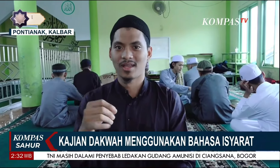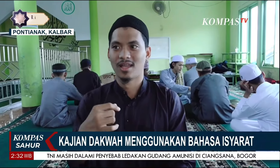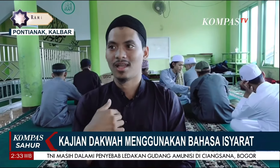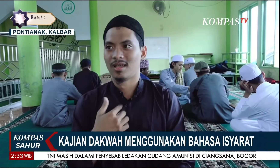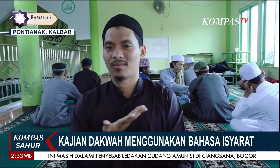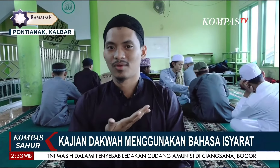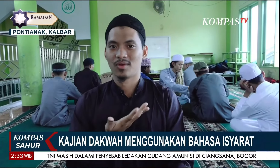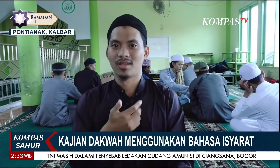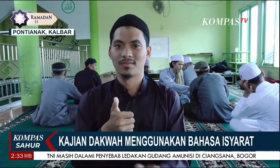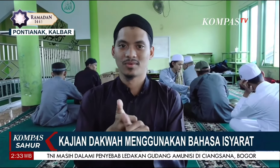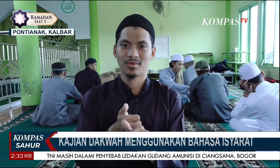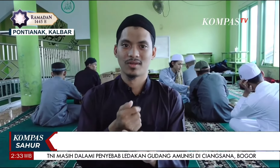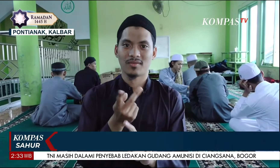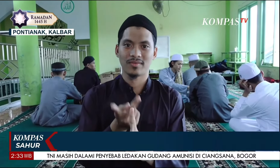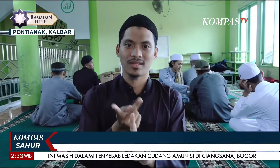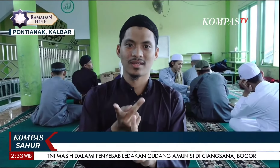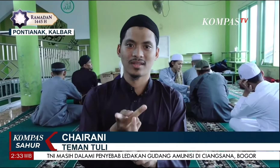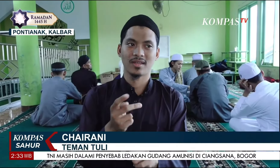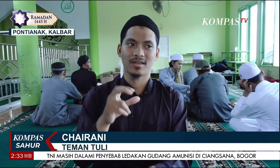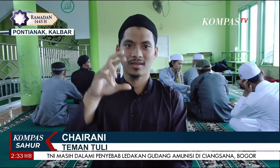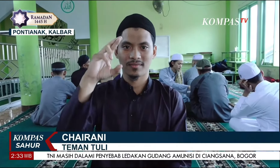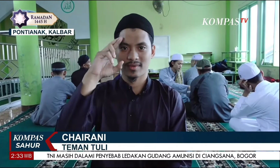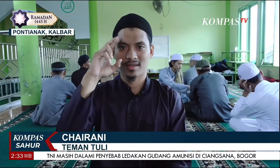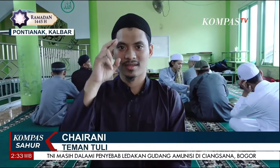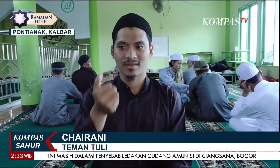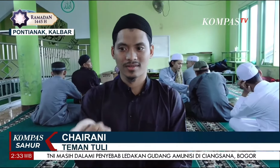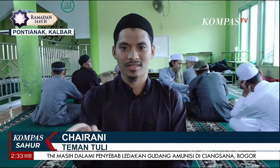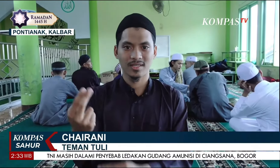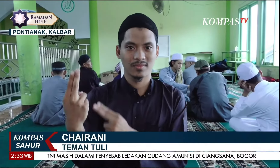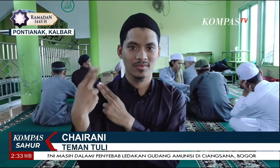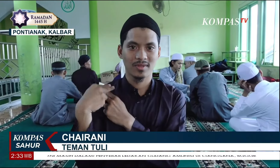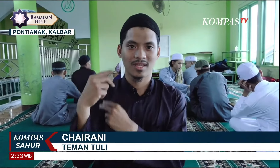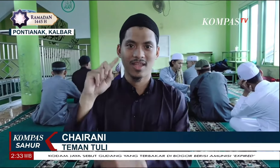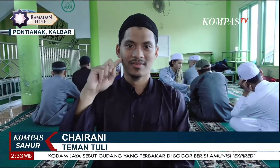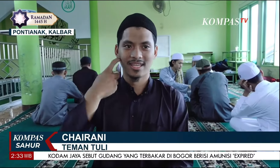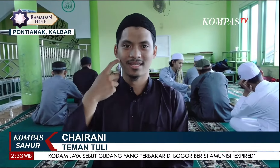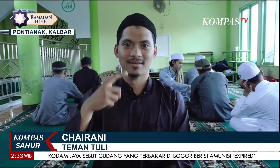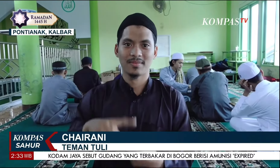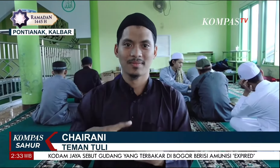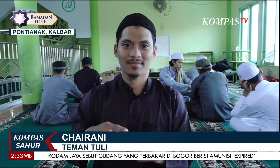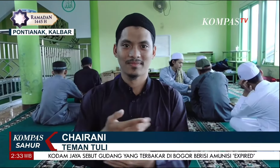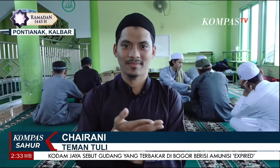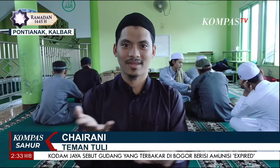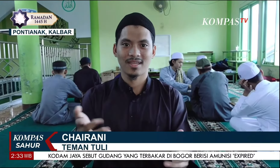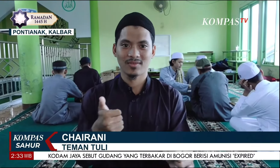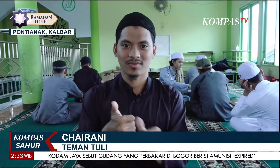tahun 2020 mengikuti kegiatan dakwah ini bersama ar dan teman-teman tuli yang